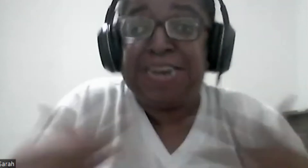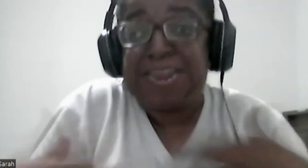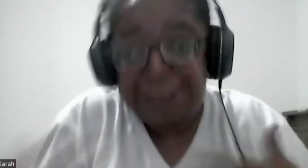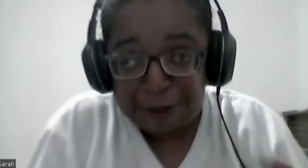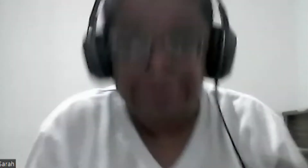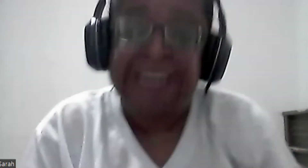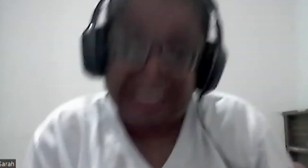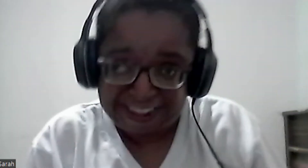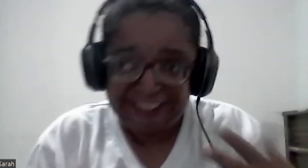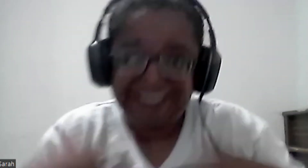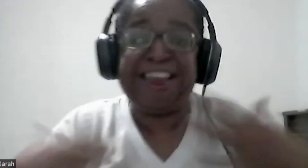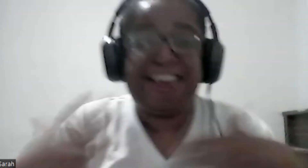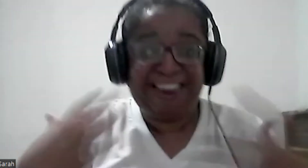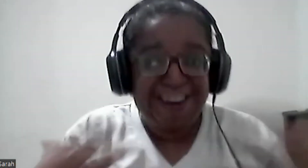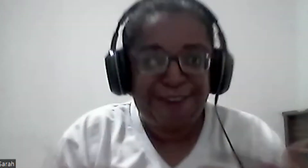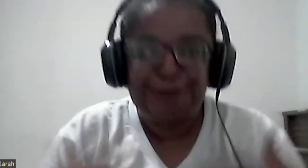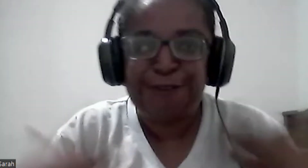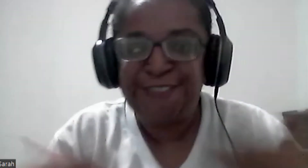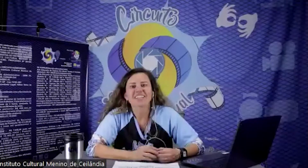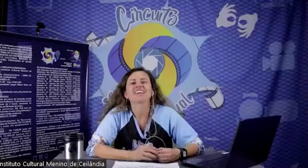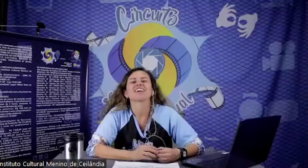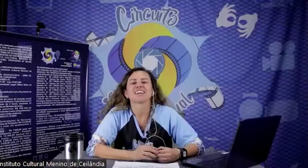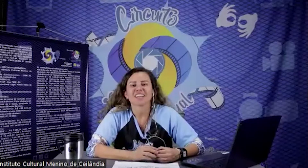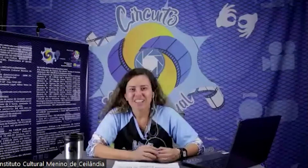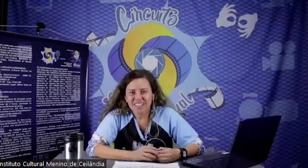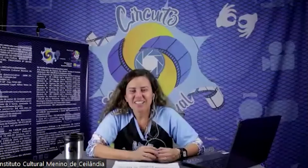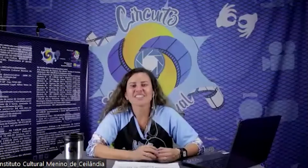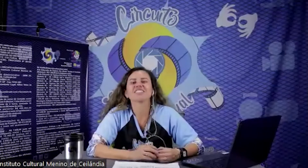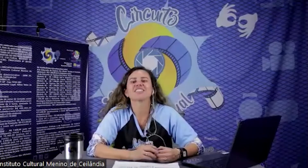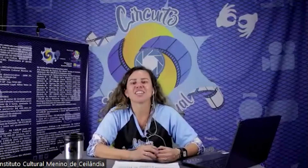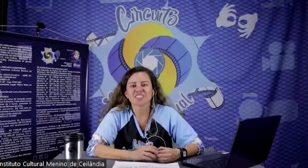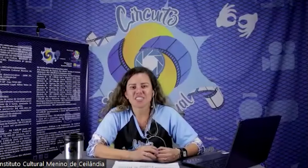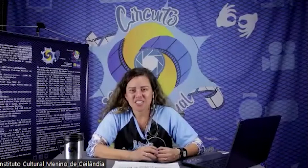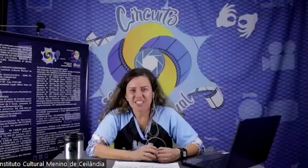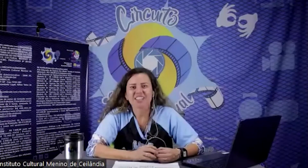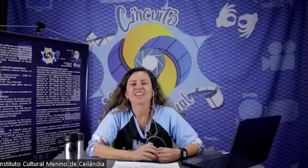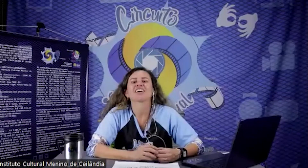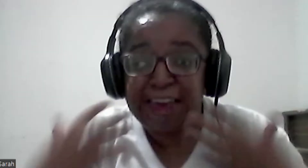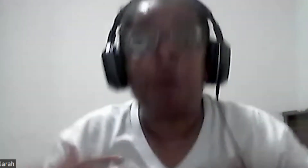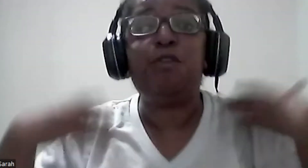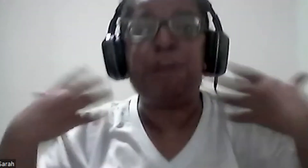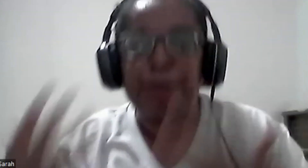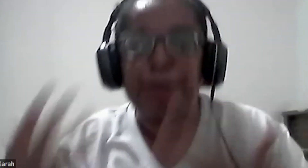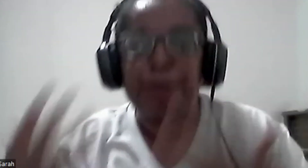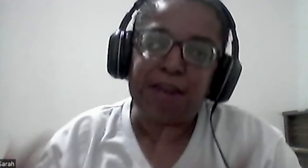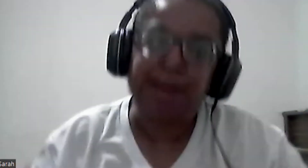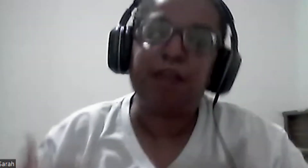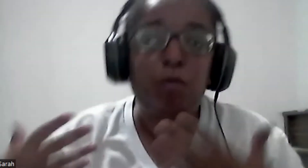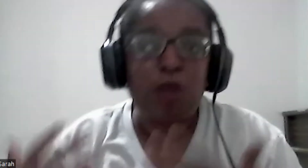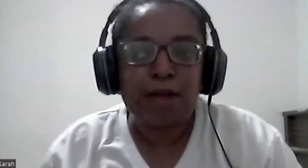se soltar, querendo. E aí eu disse assim, isso é bom, porque é outra possibilidade de